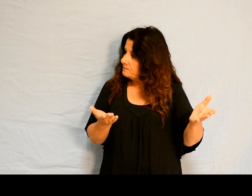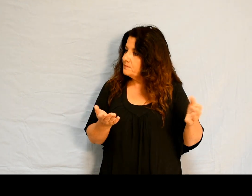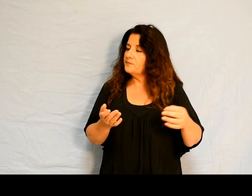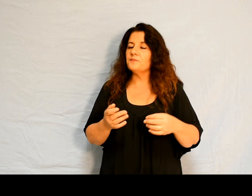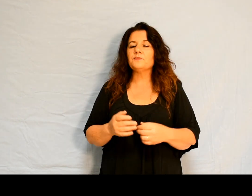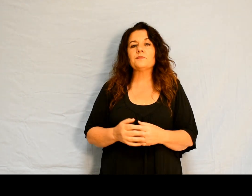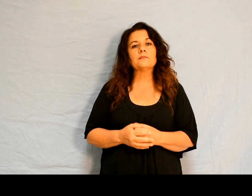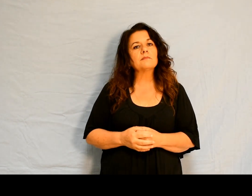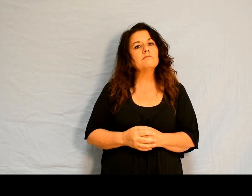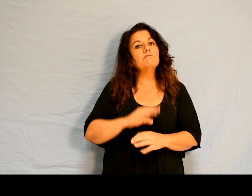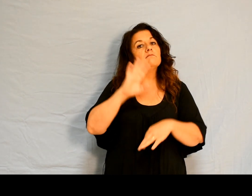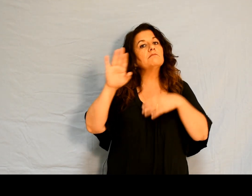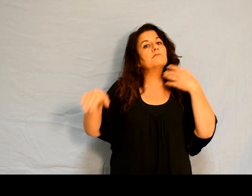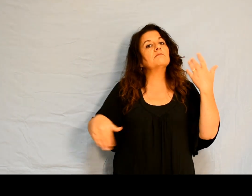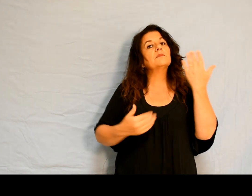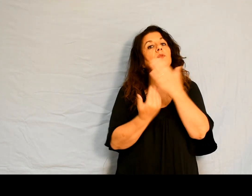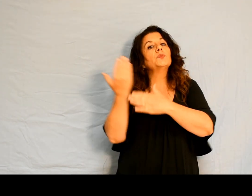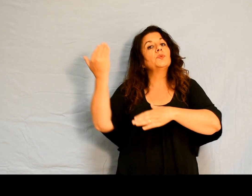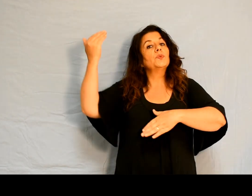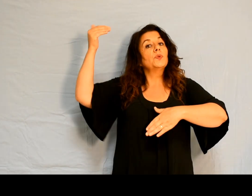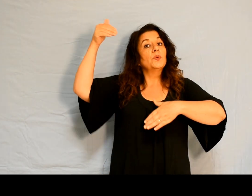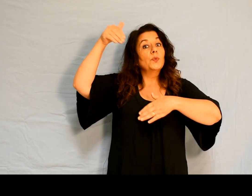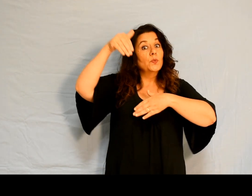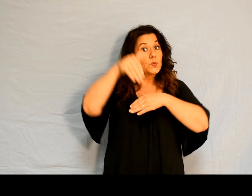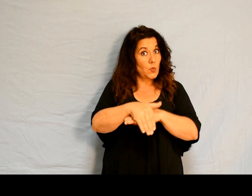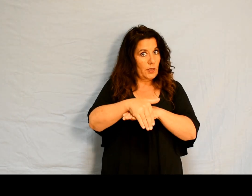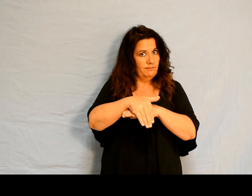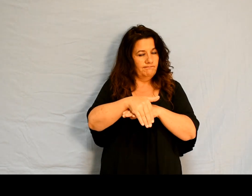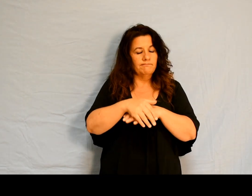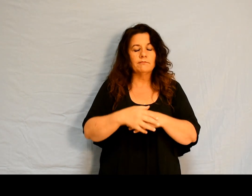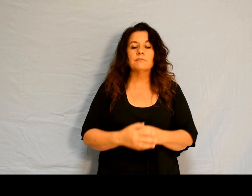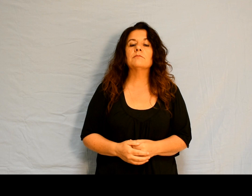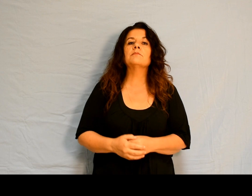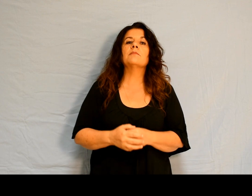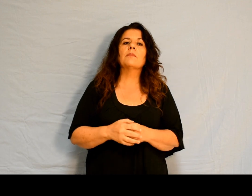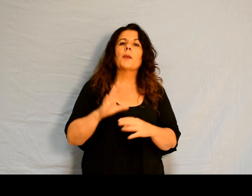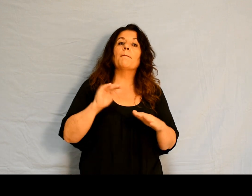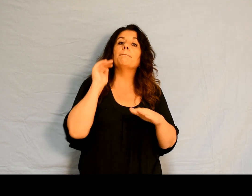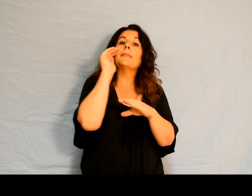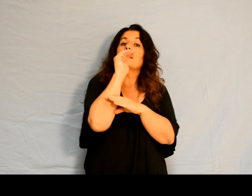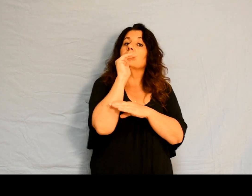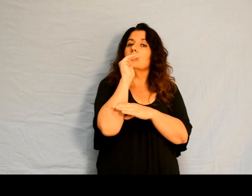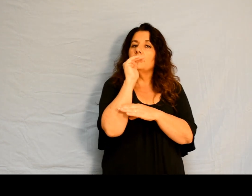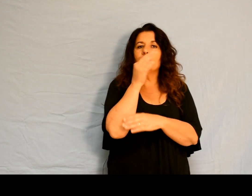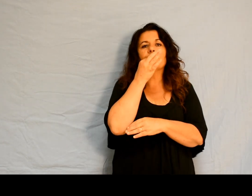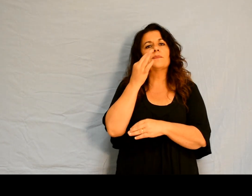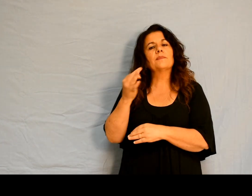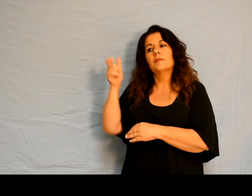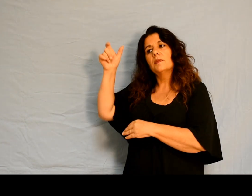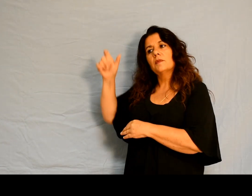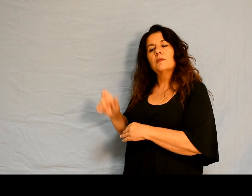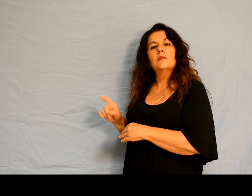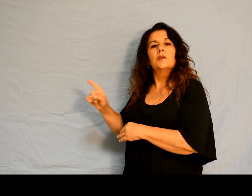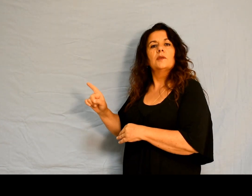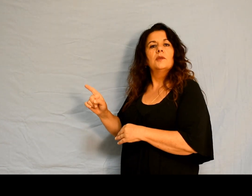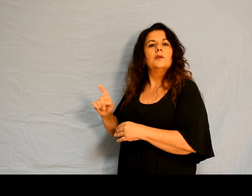Le soir venu, le maître de la vigne dit à son intendant, « Appelle les ouvriers